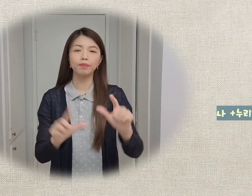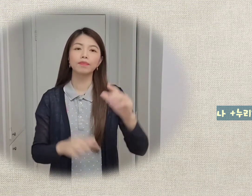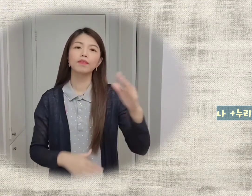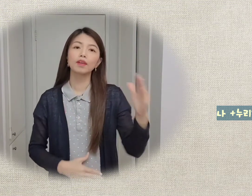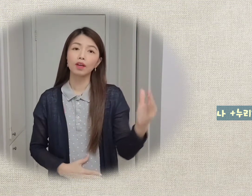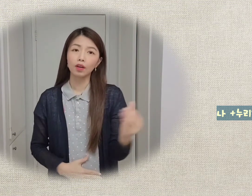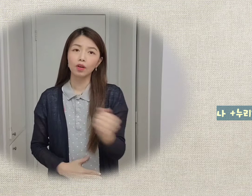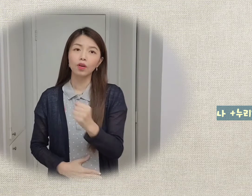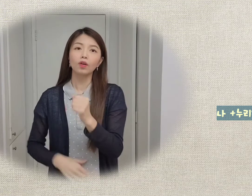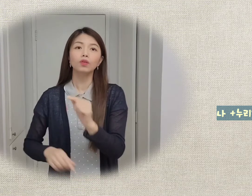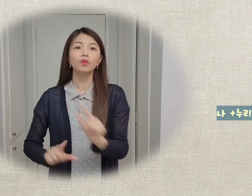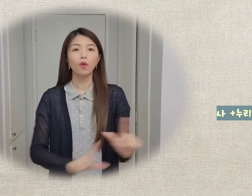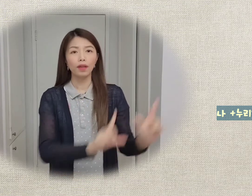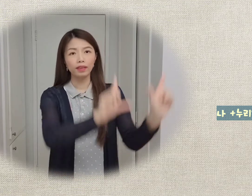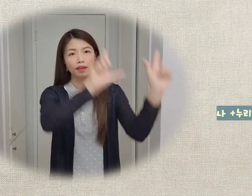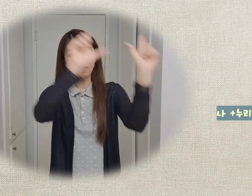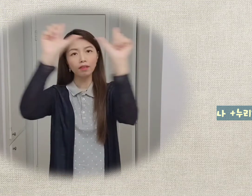됩니다.